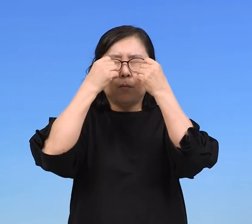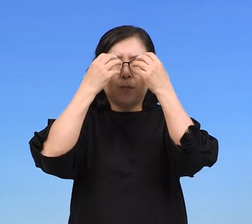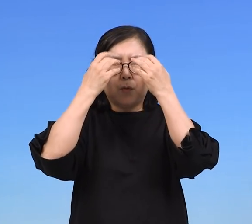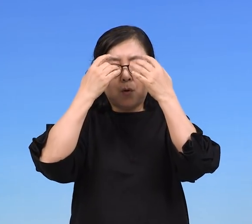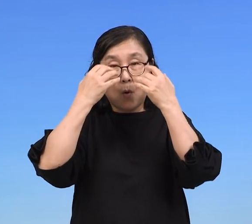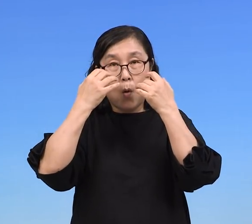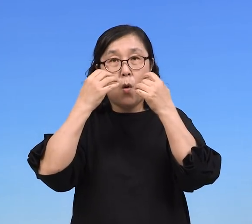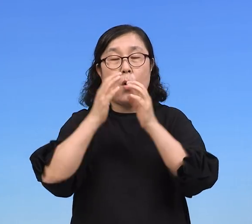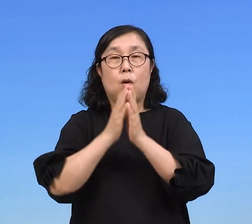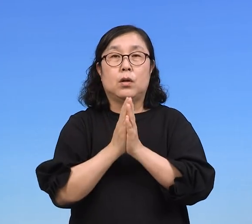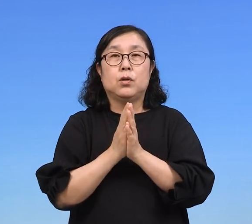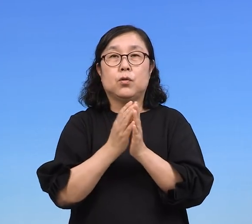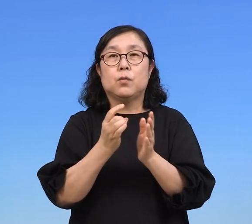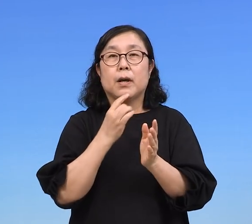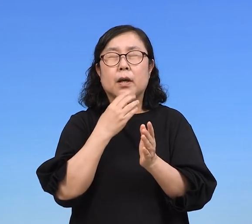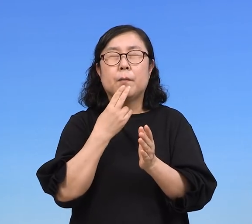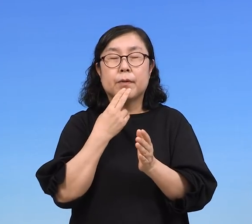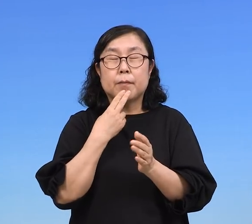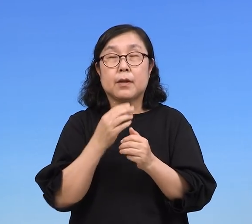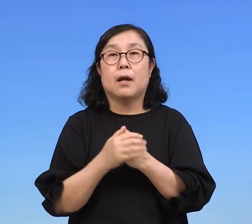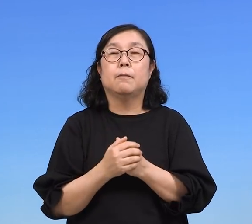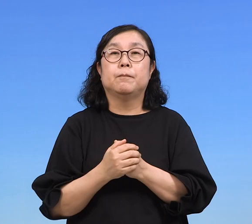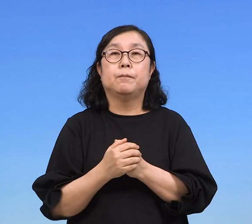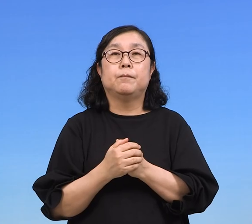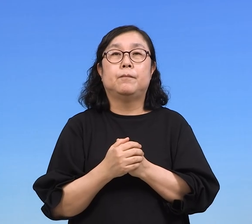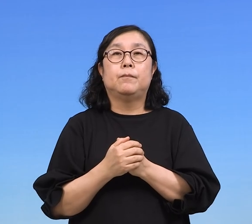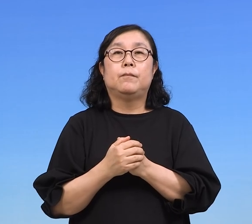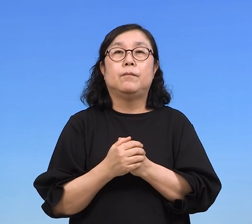제가 눈물을 흘릴 수밖에 없는 것,